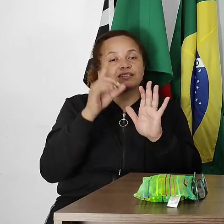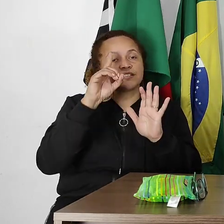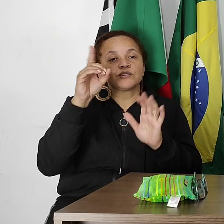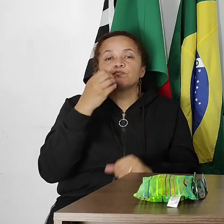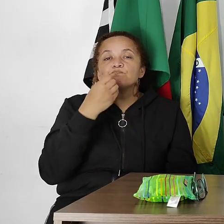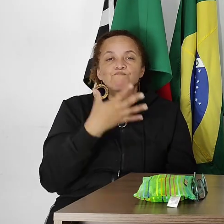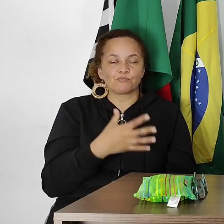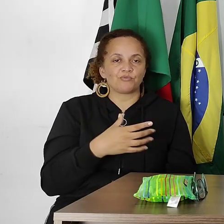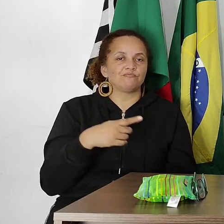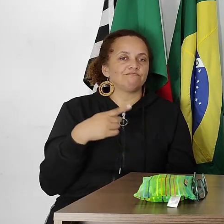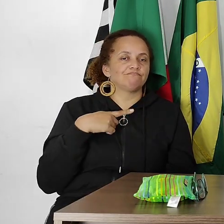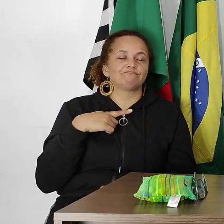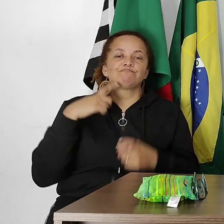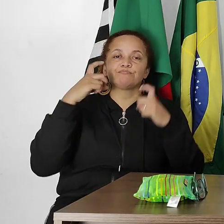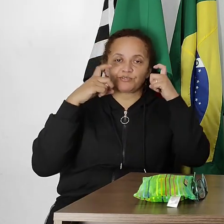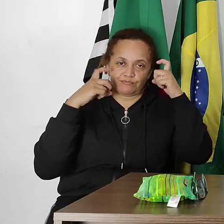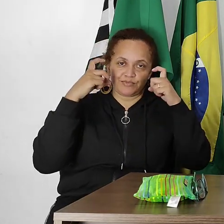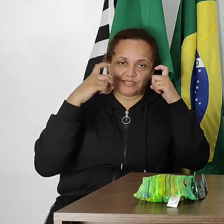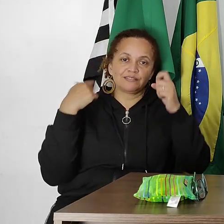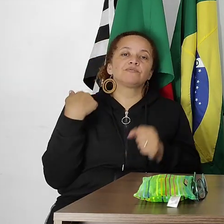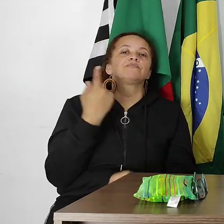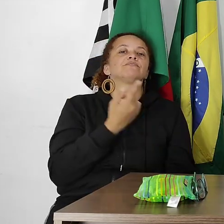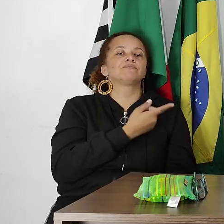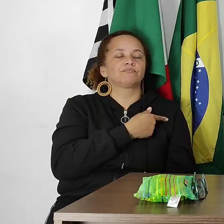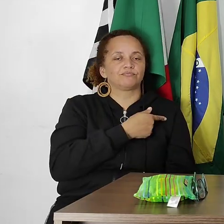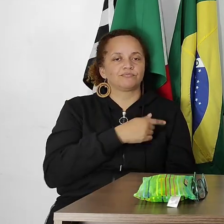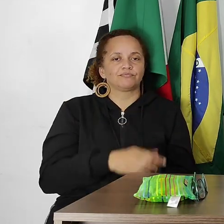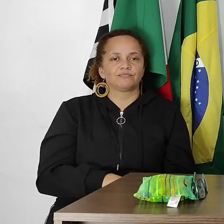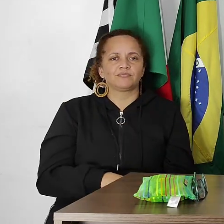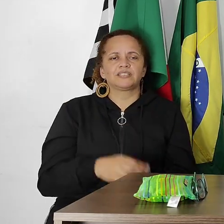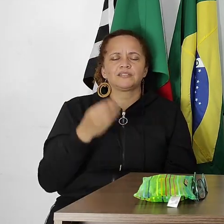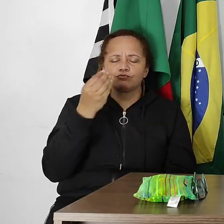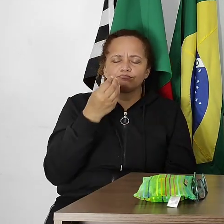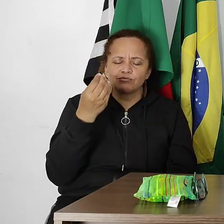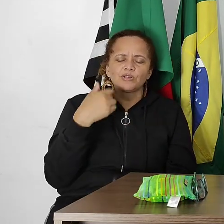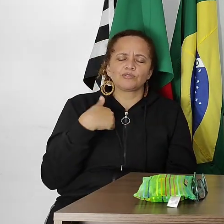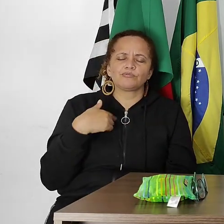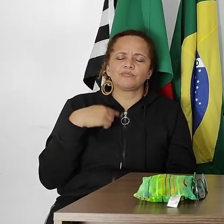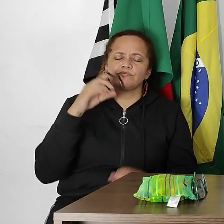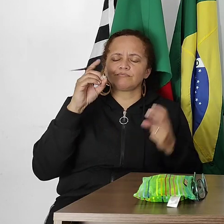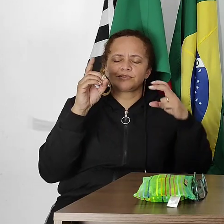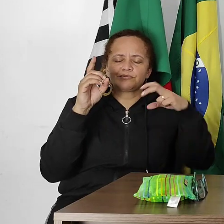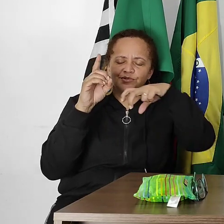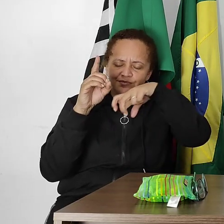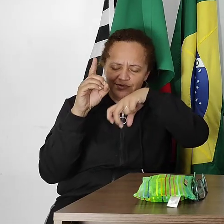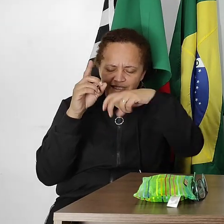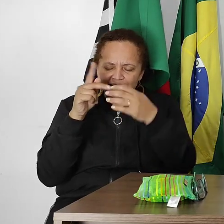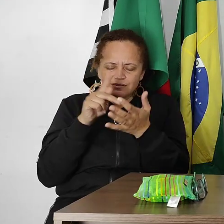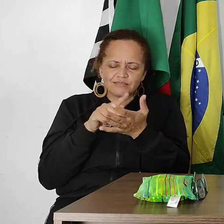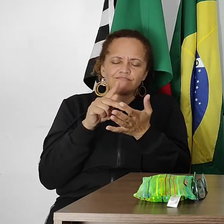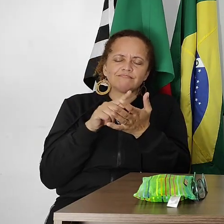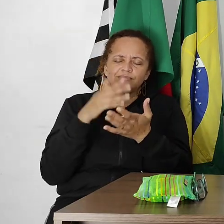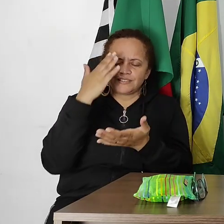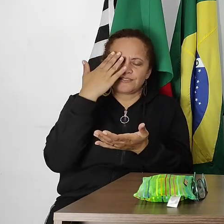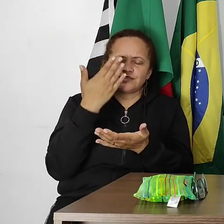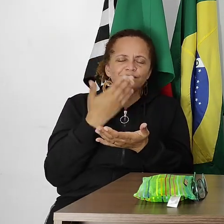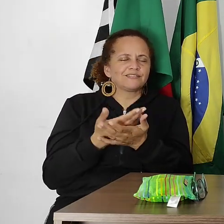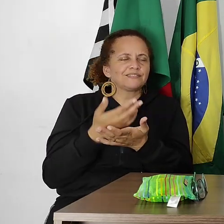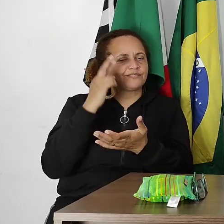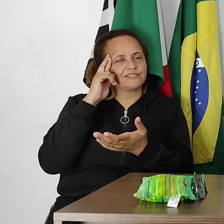Que Ele se preocupa, né? E a partir do momento que eu me rendi a Ele, eu creio que o Senhor começou a mudar a minha